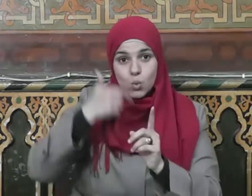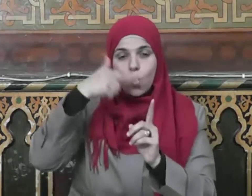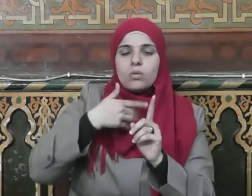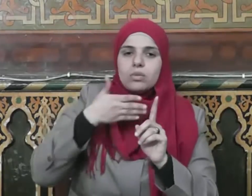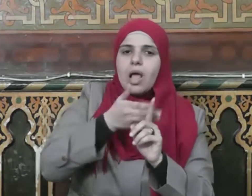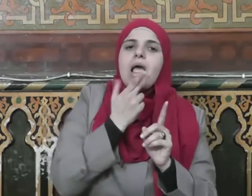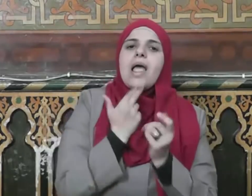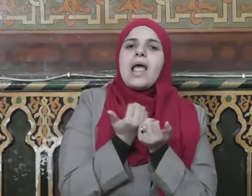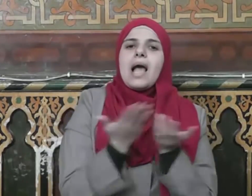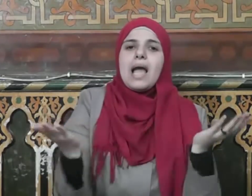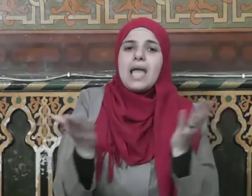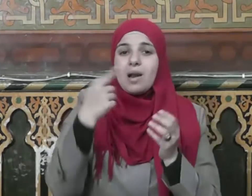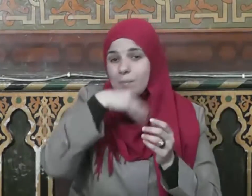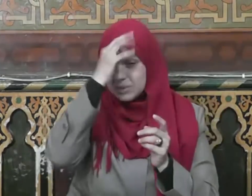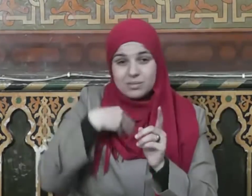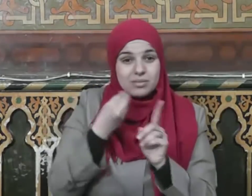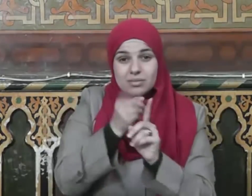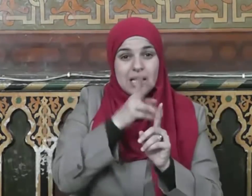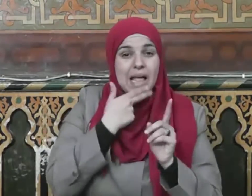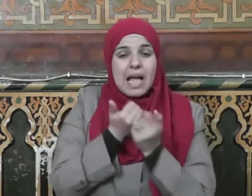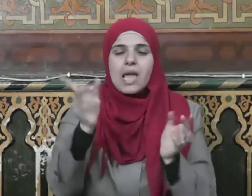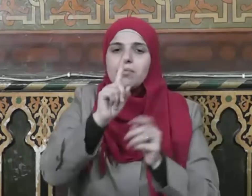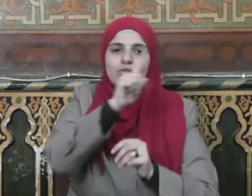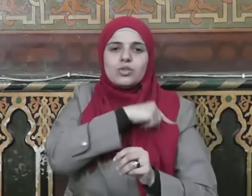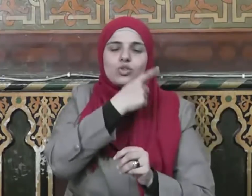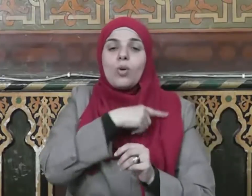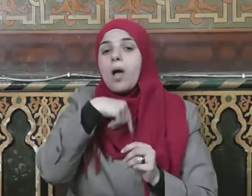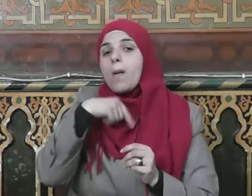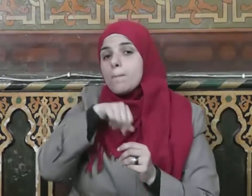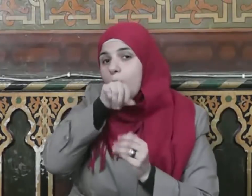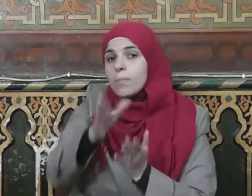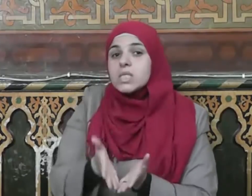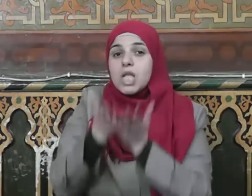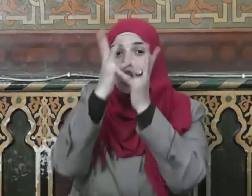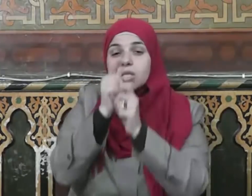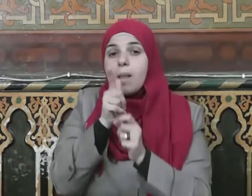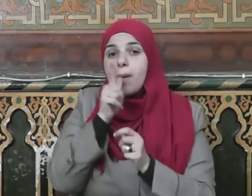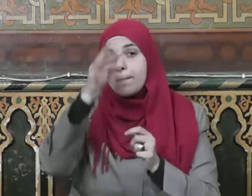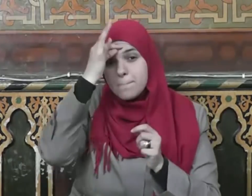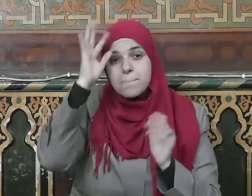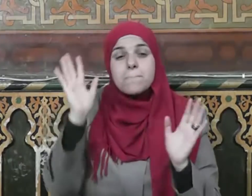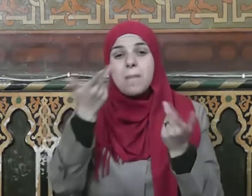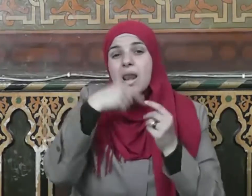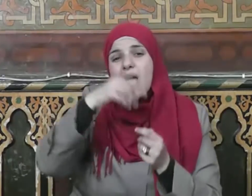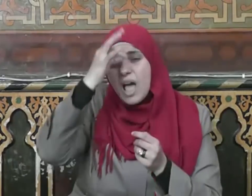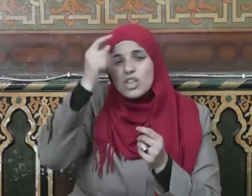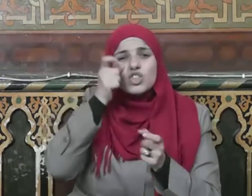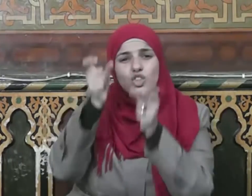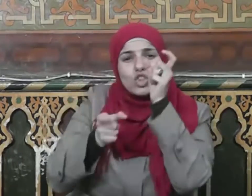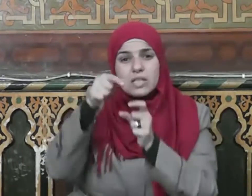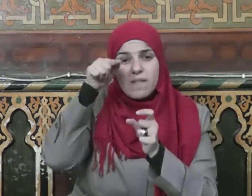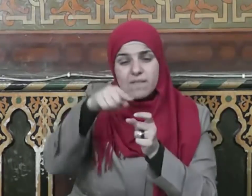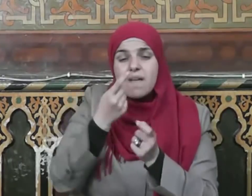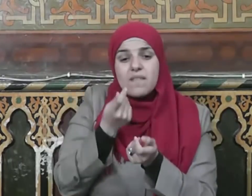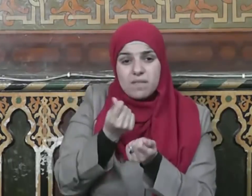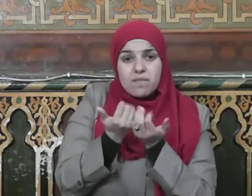ويقول صلى الله عليه وسلم: من كان معه فضل ظهر فليعد به على من لا ظهر